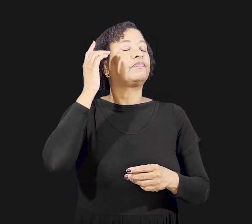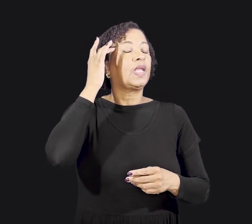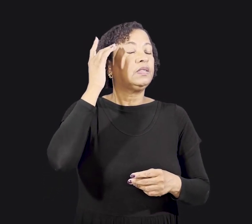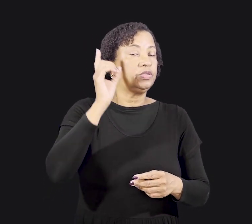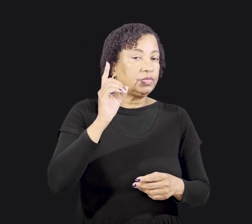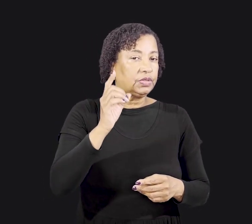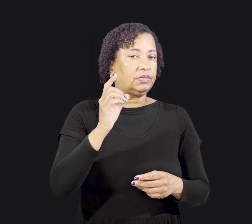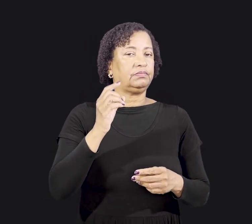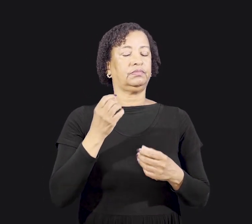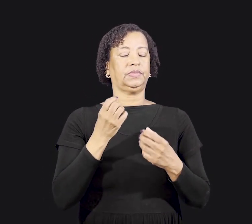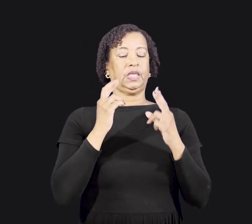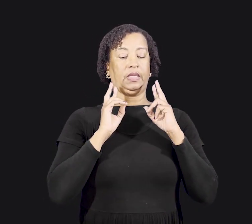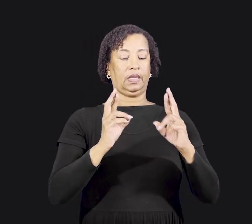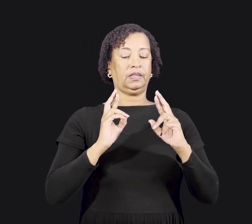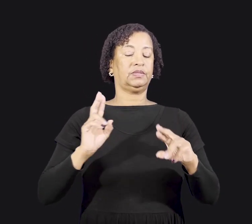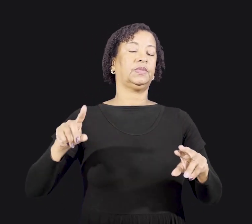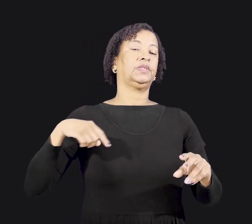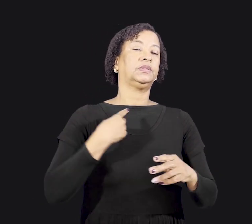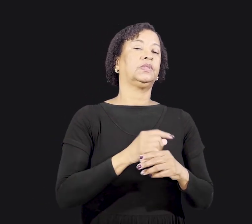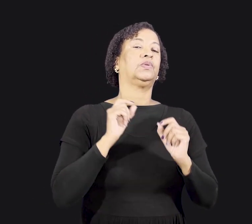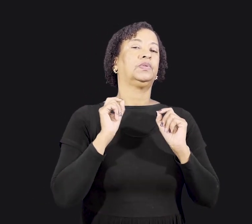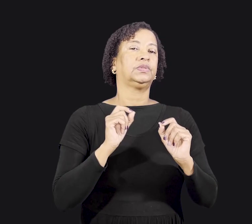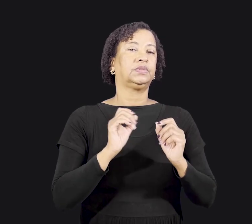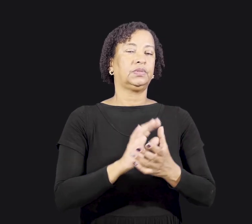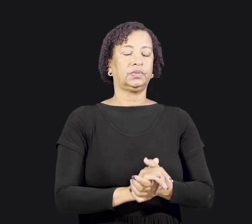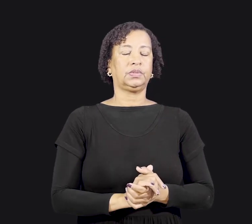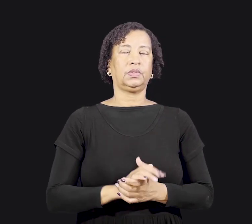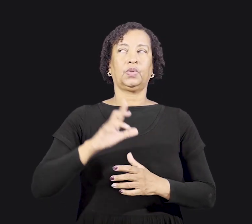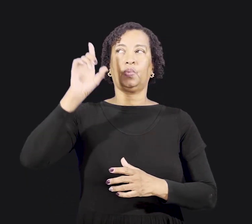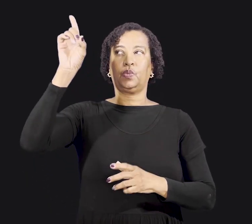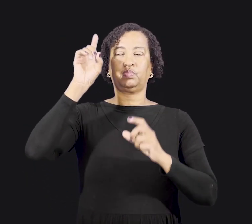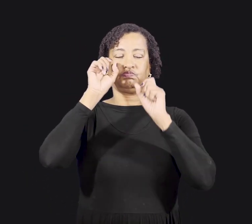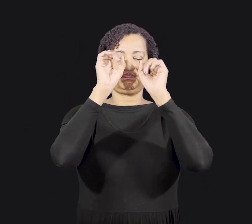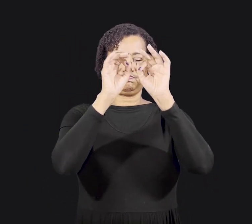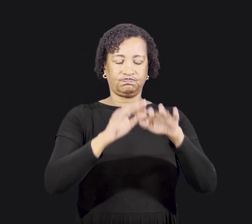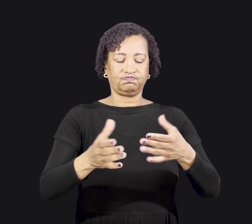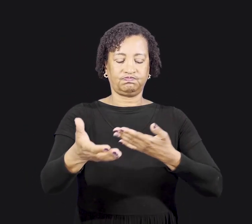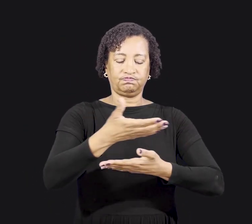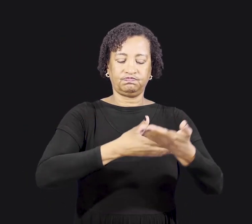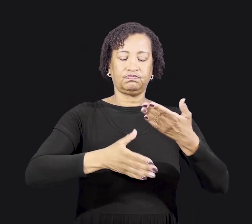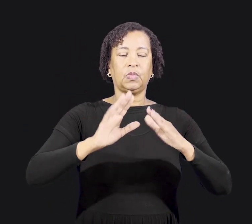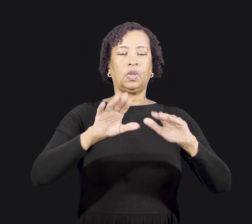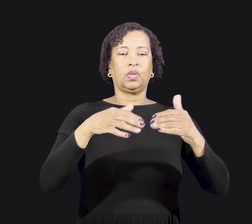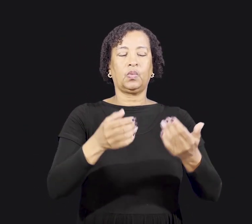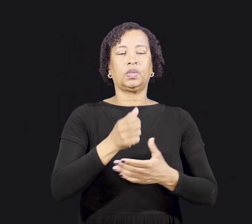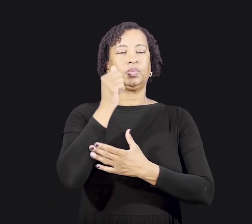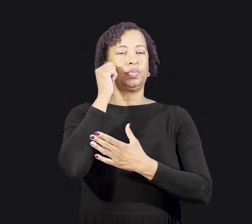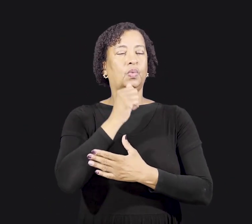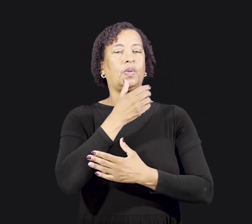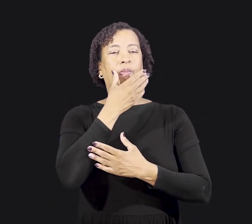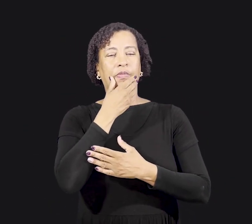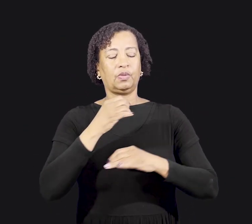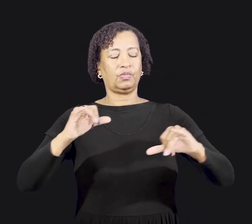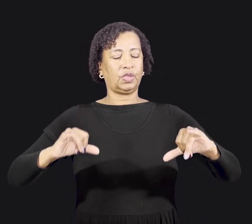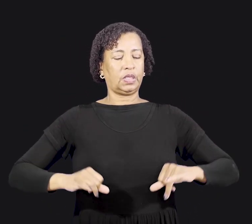é realmente a intervenção divina. Quando um homem ou uma mulher sofre de alcoolismo, o ideal é buscar